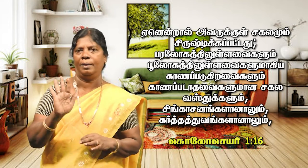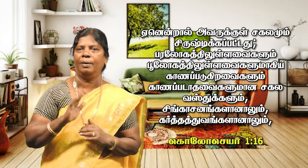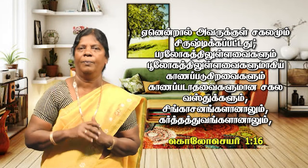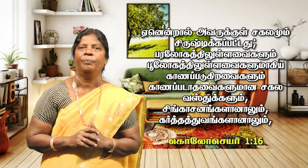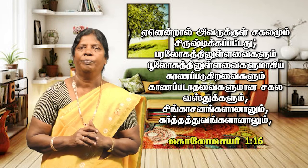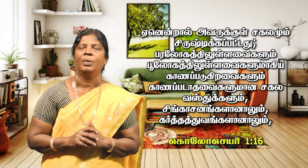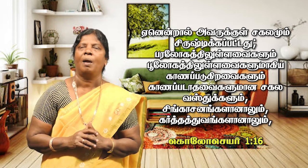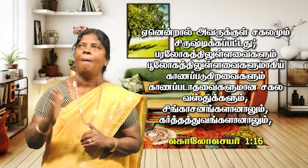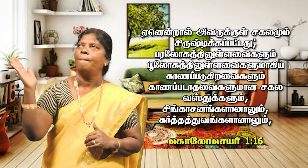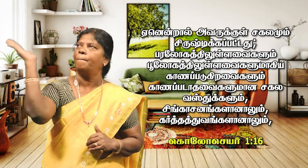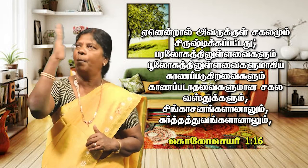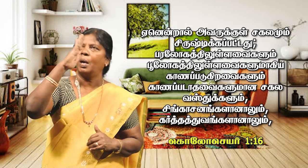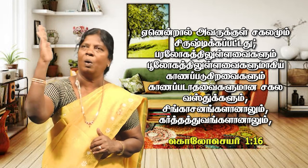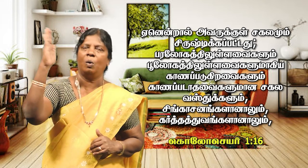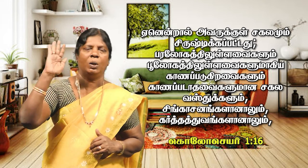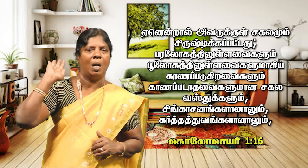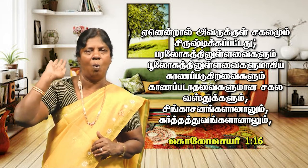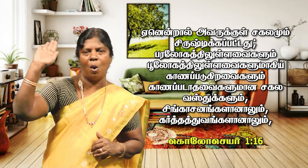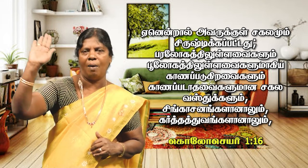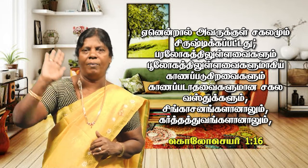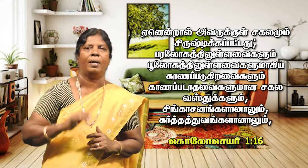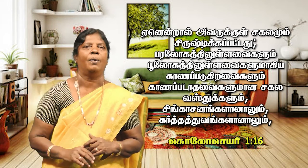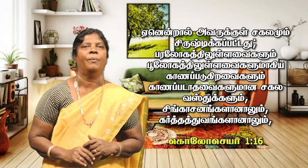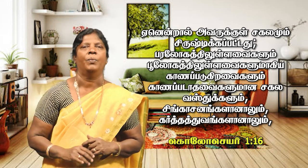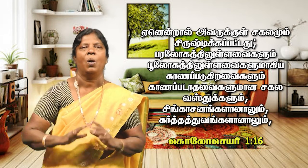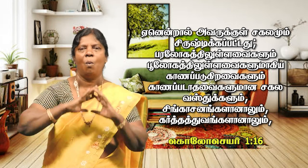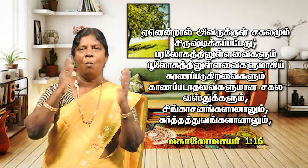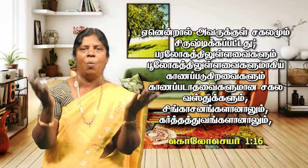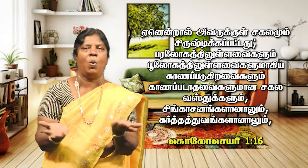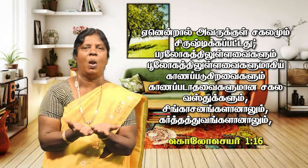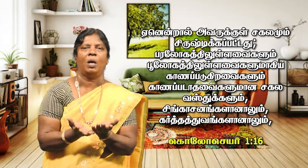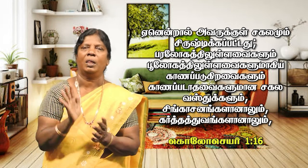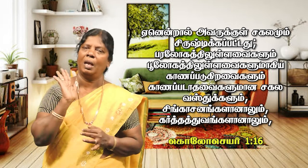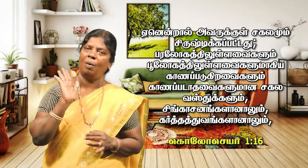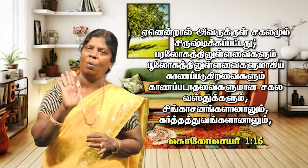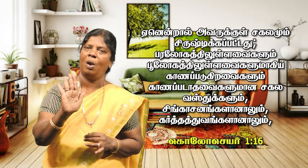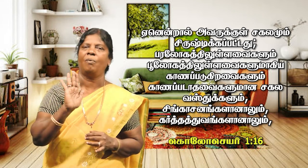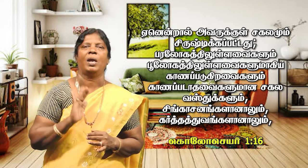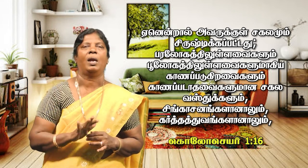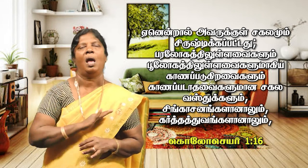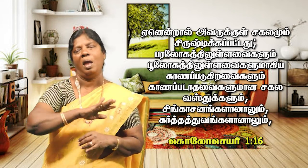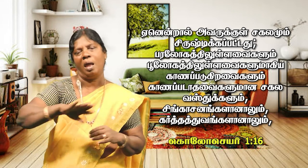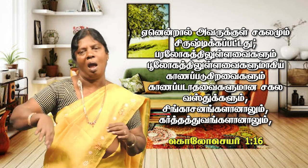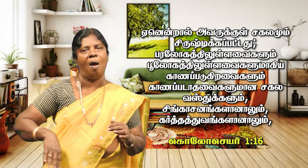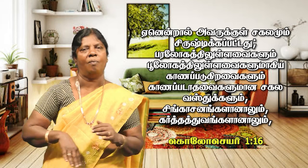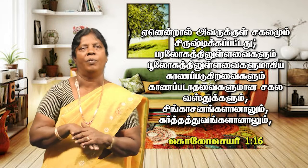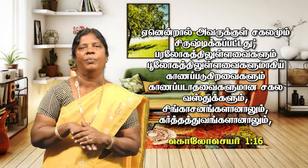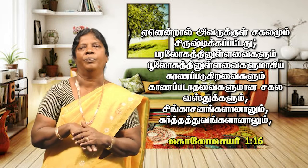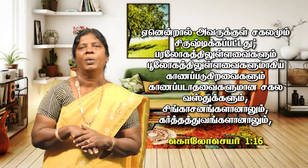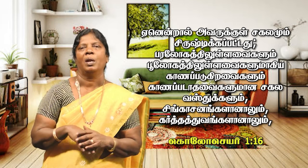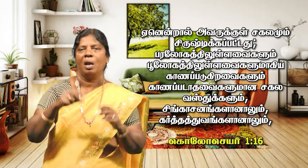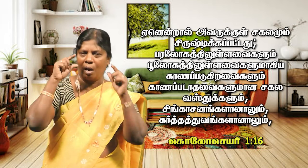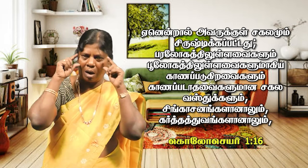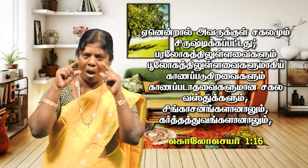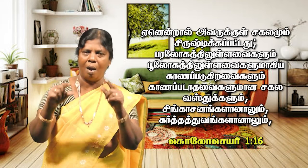சிருஷ்டிக்கப்பட்டது, பரலோகத்தில் உள்ளவைகளும் பூலோகத்தில் உள்ளவைகளும் ஆகிய